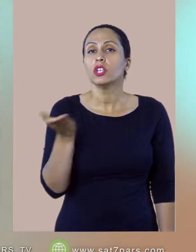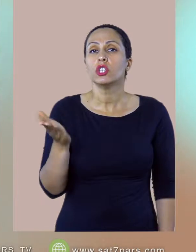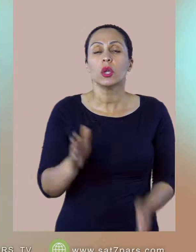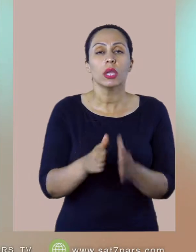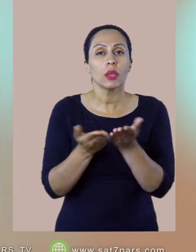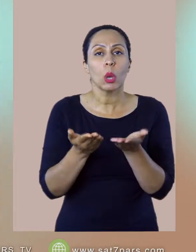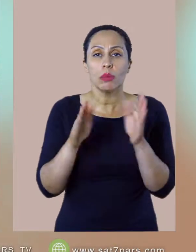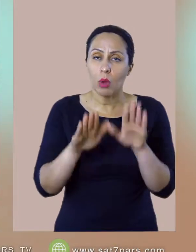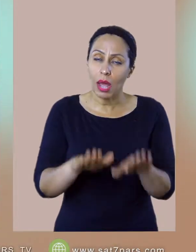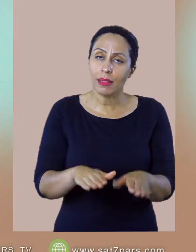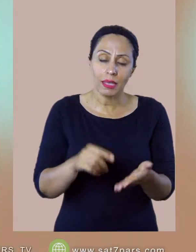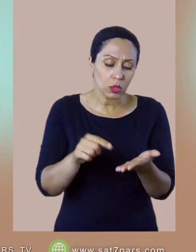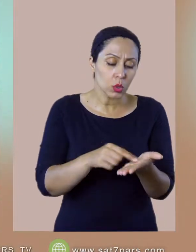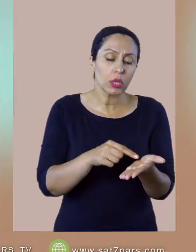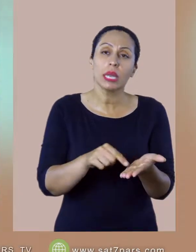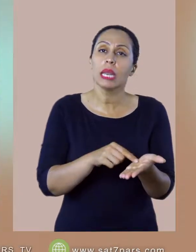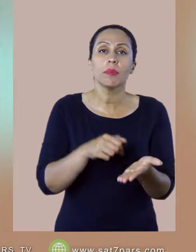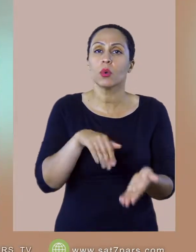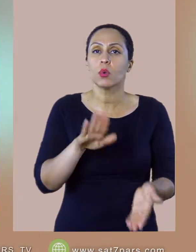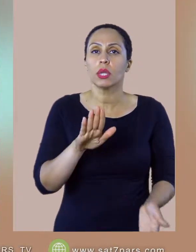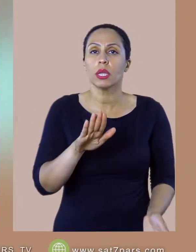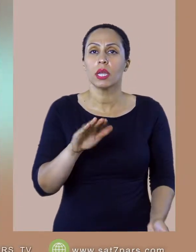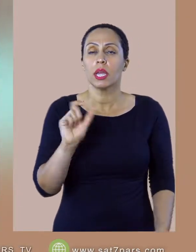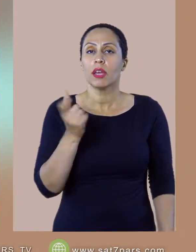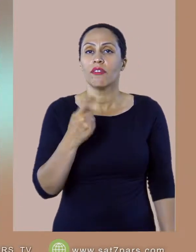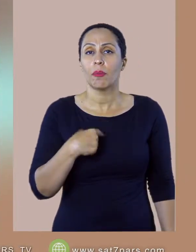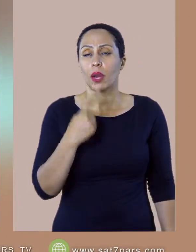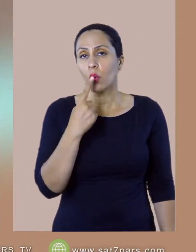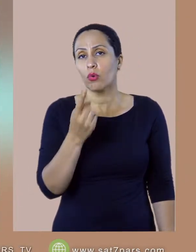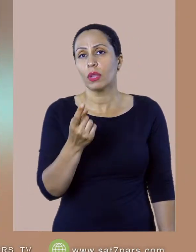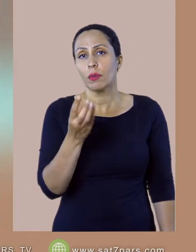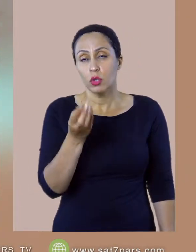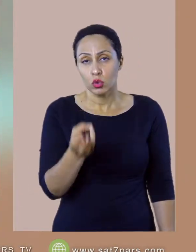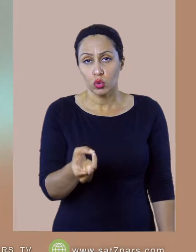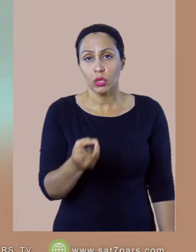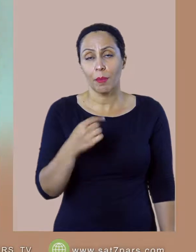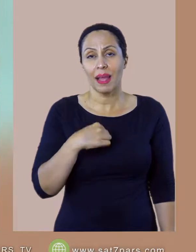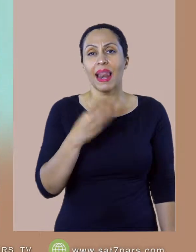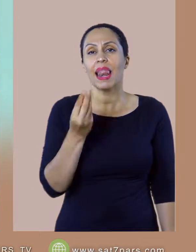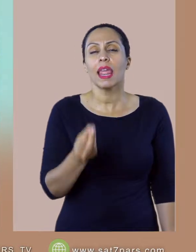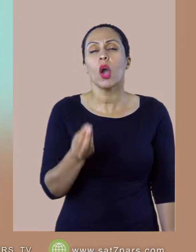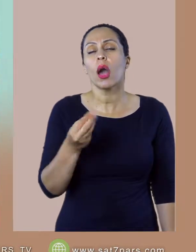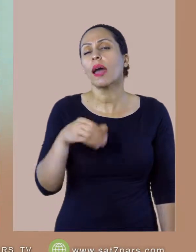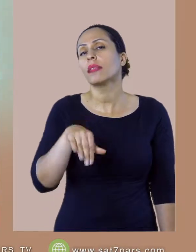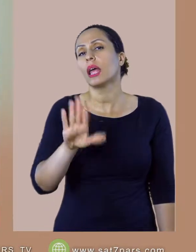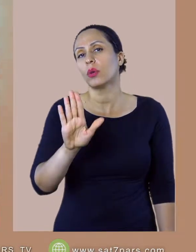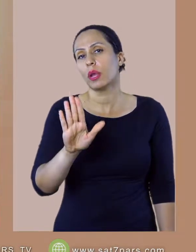دستو نمیخونی و من گفتم که خب چون که من لایق نیستم من لایق محبت تو